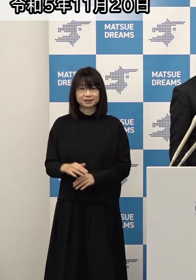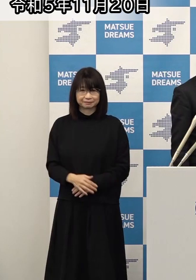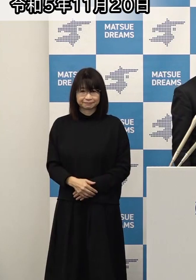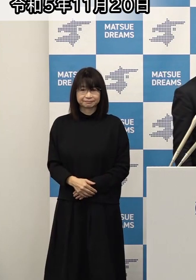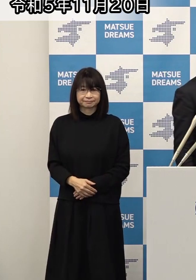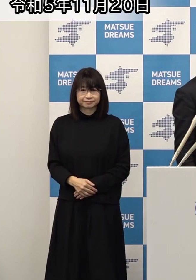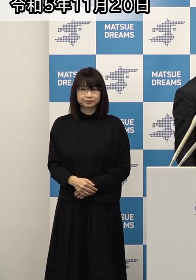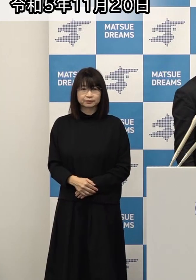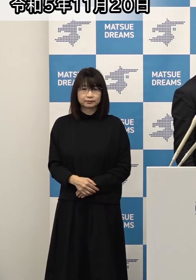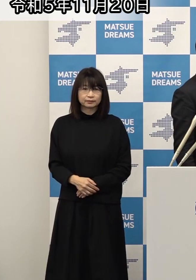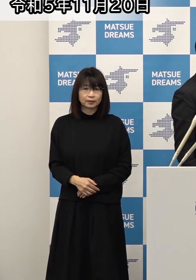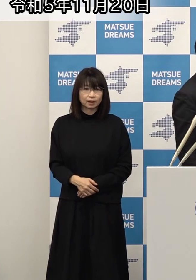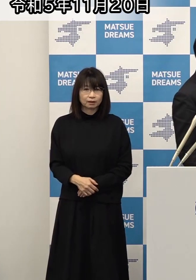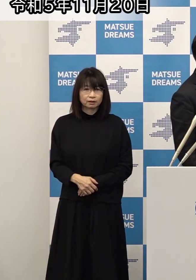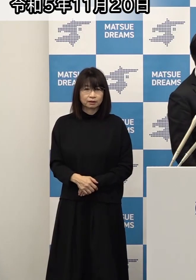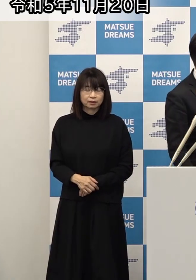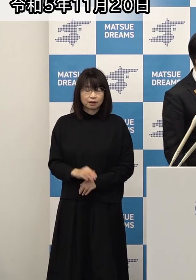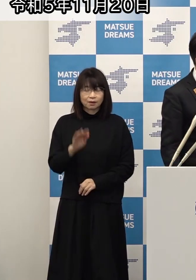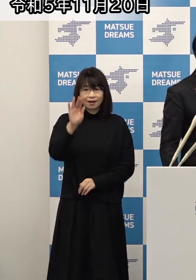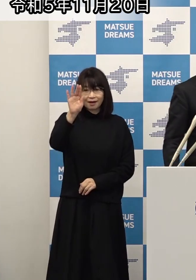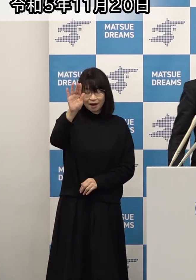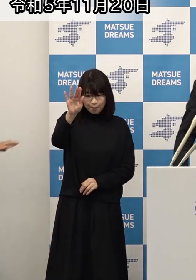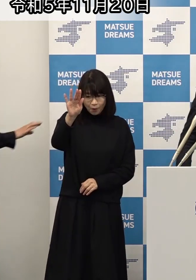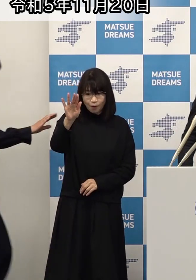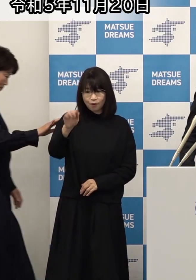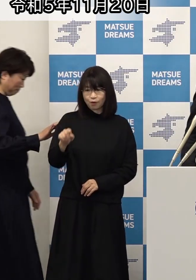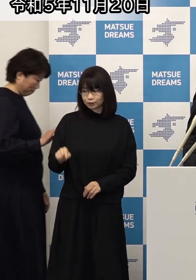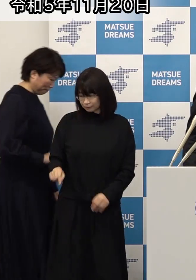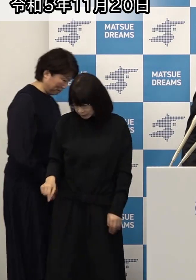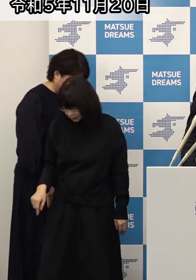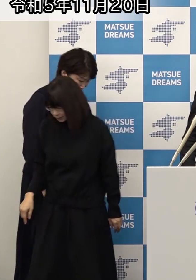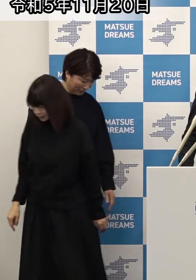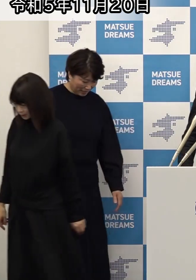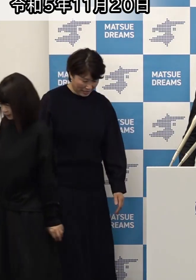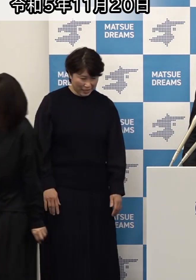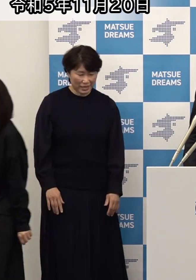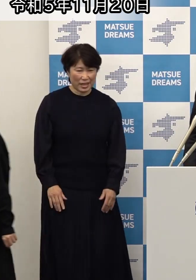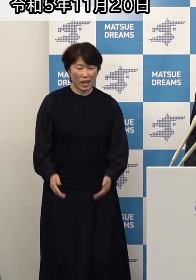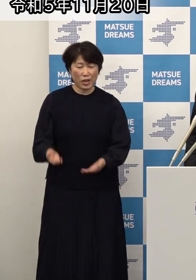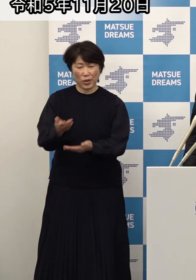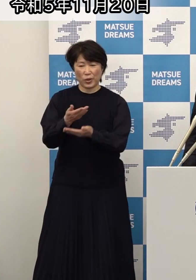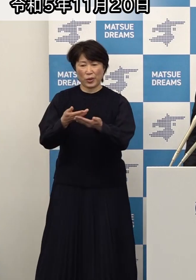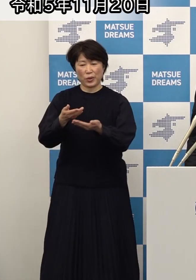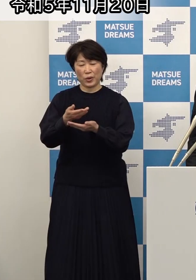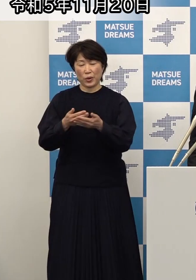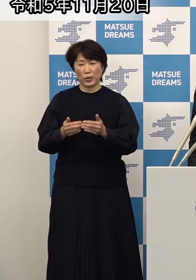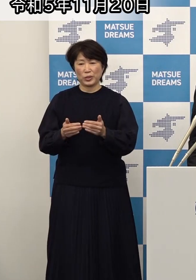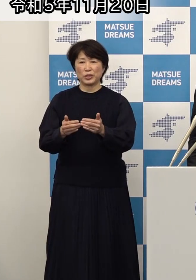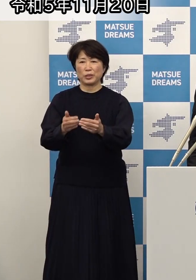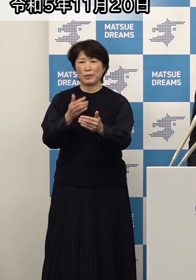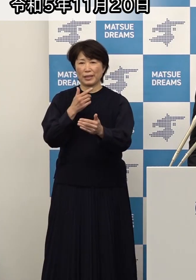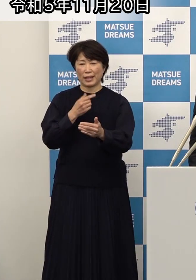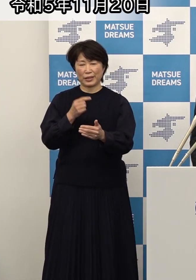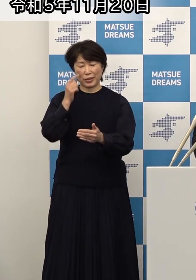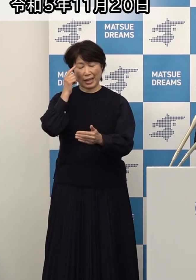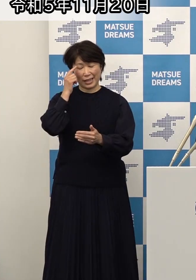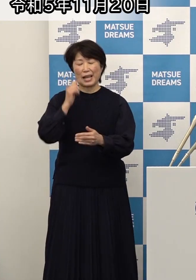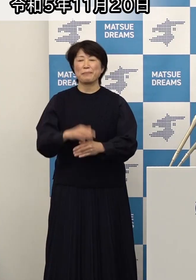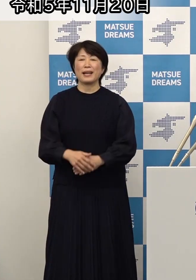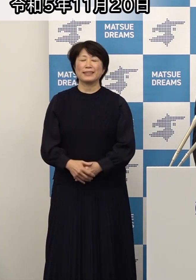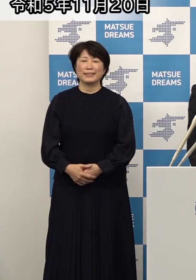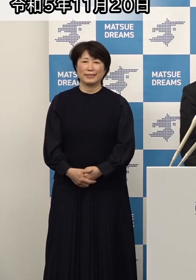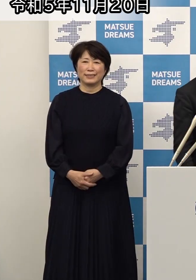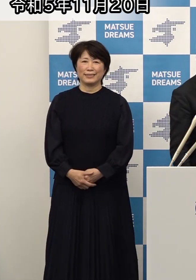。今後もですね甲州市との友好連携を深めて交流を進めていきたいと考えているところでございます。